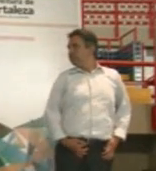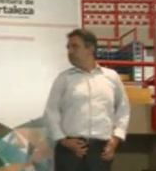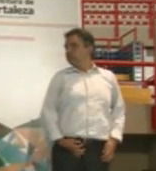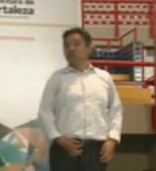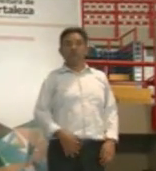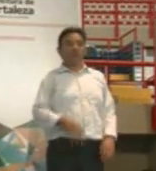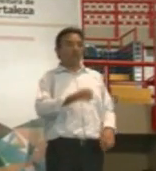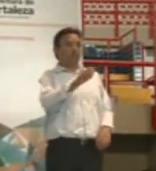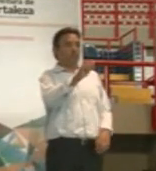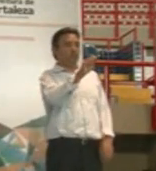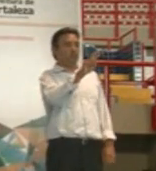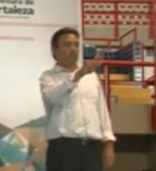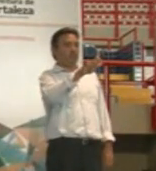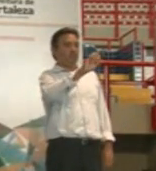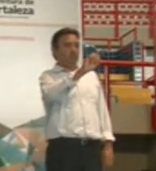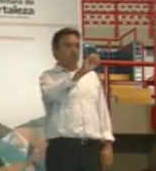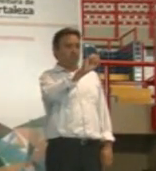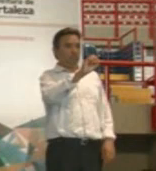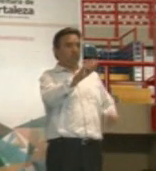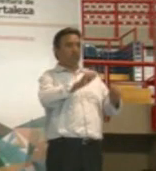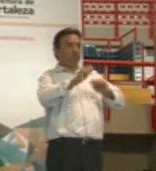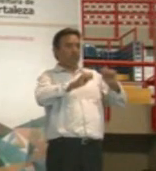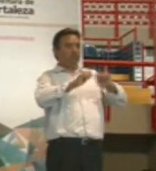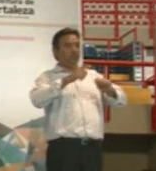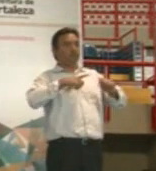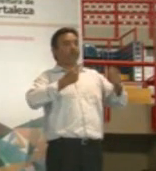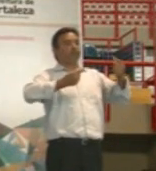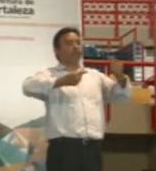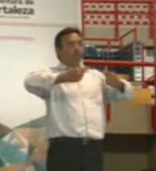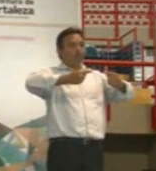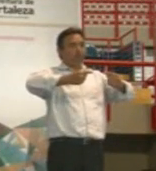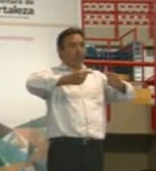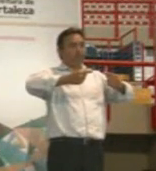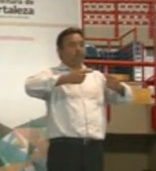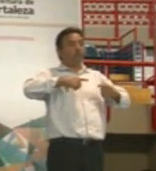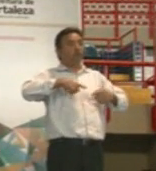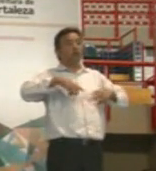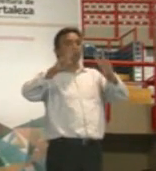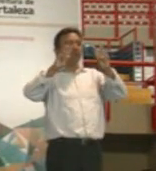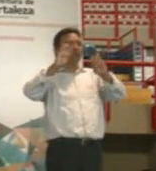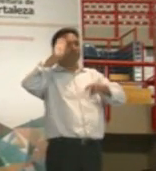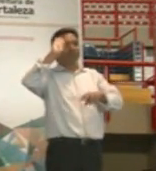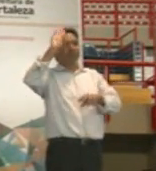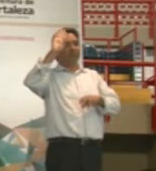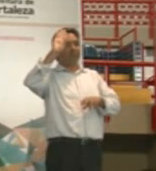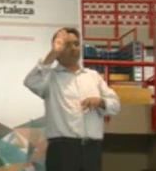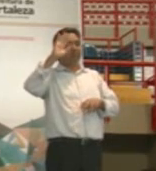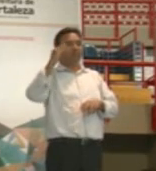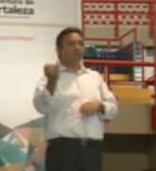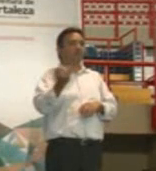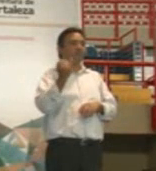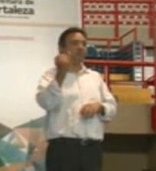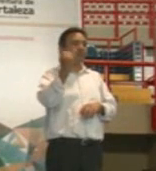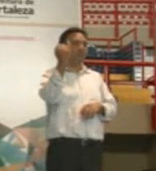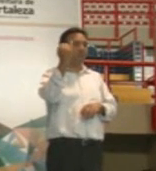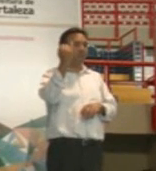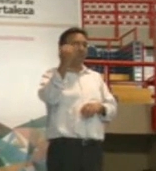o agronegócio, ele fica nessa disputa. É aí onde entra um tema importantíssimo. Qual é o tema?